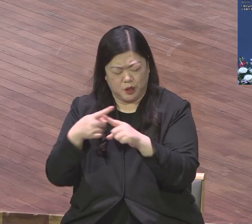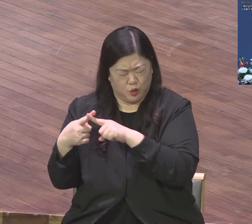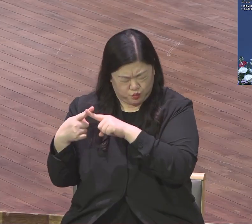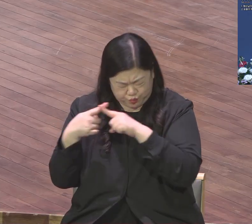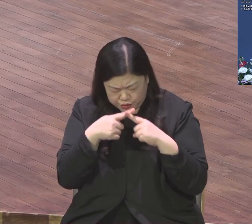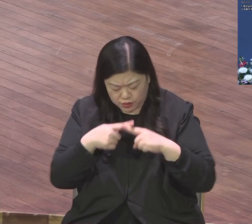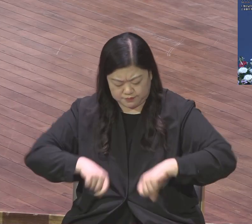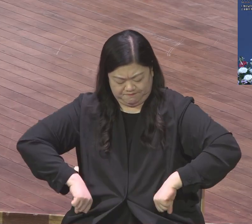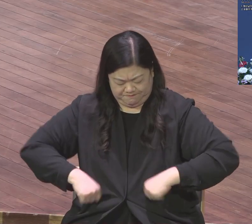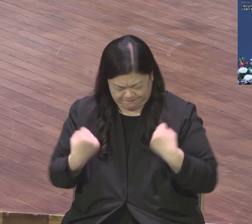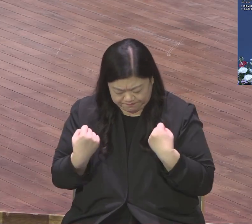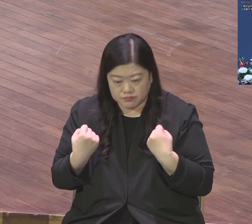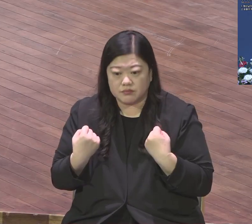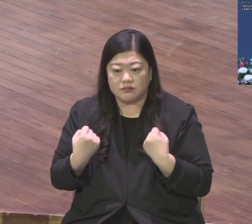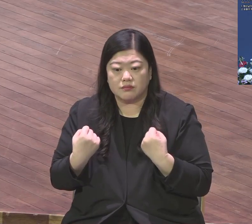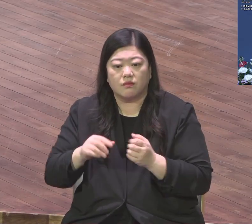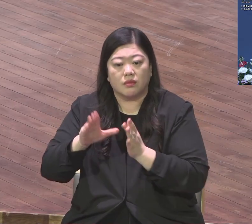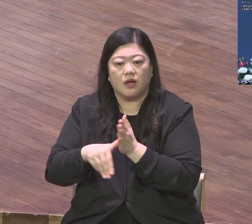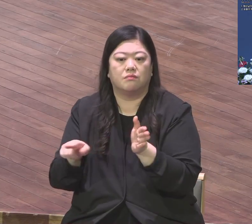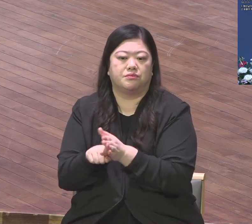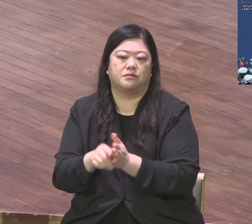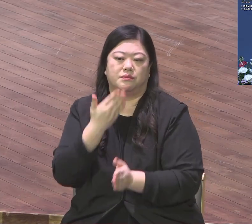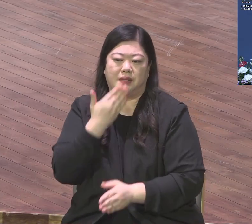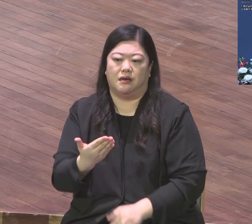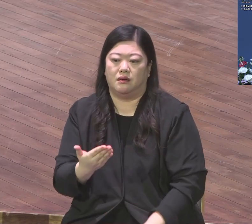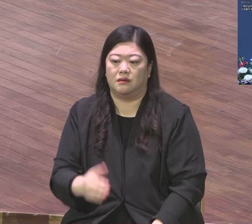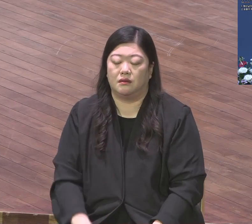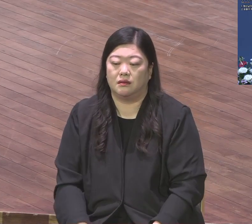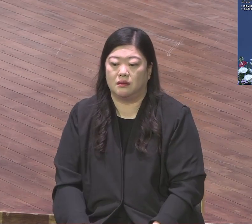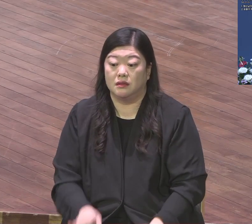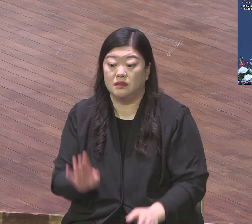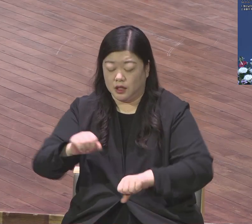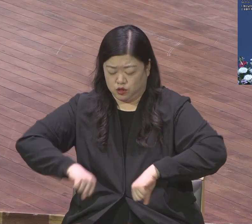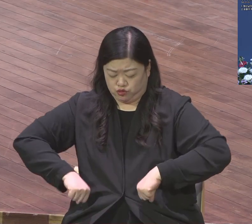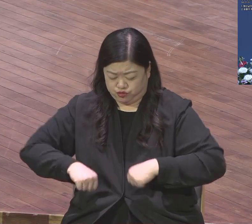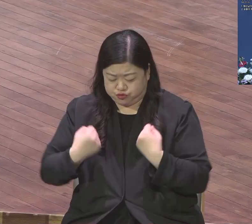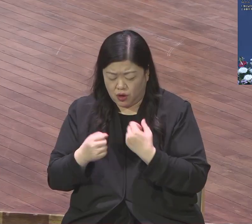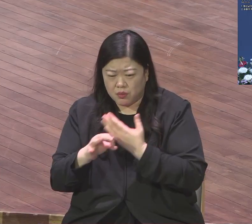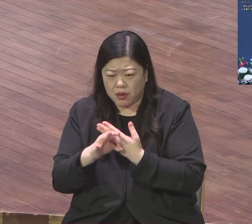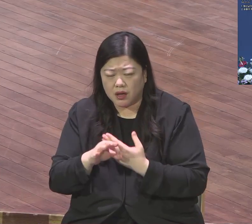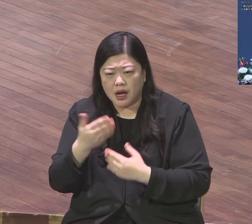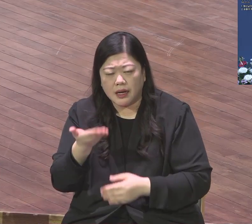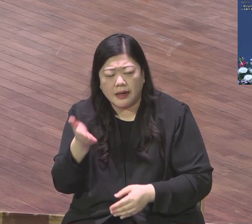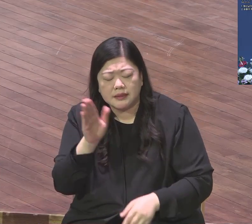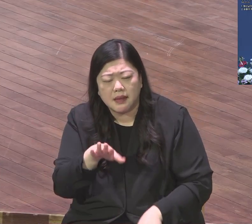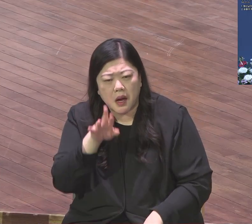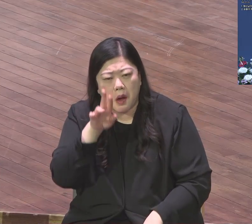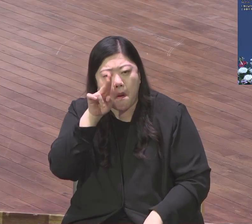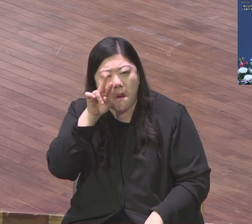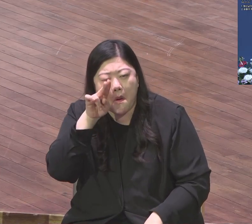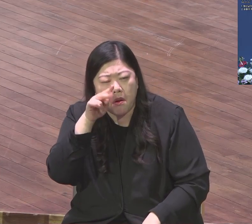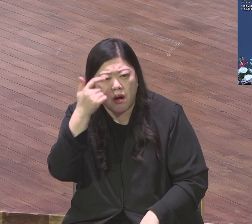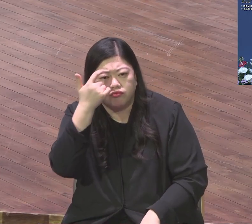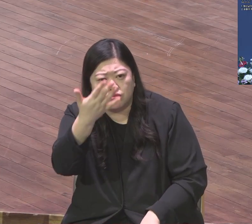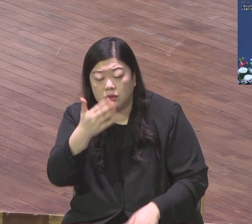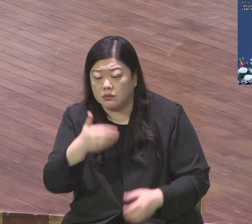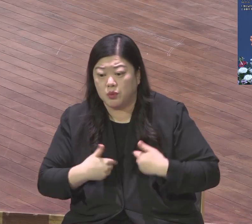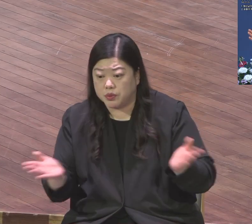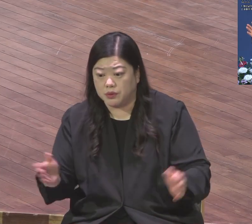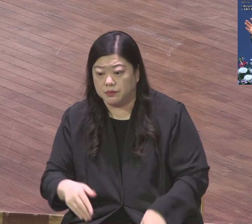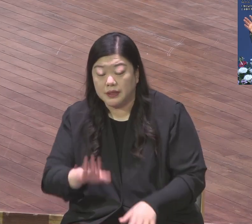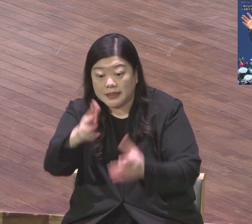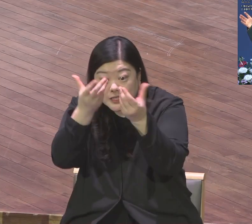순종이에요. 그 이유가 없어. 질문이 없어. 무조건 순종이에요. 하나님께서 노아에게 너